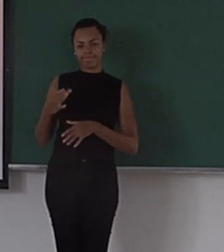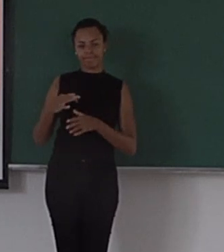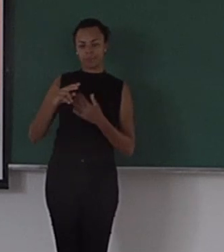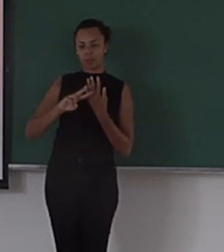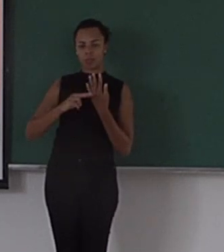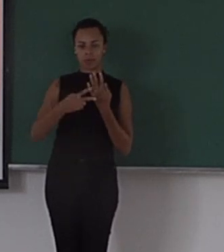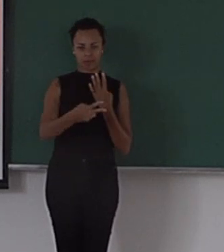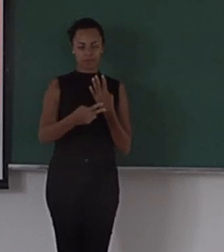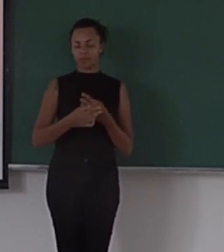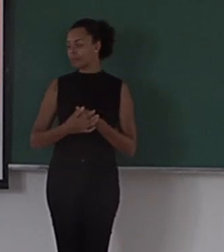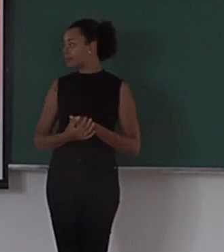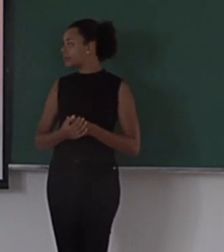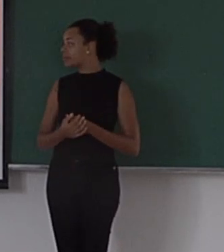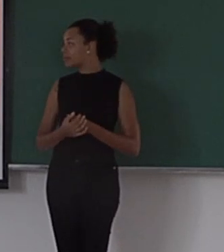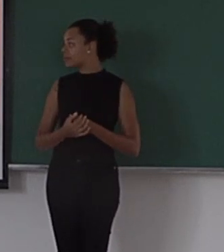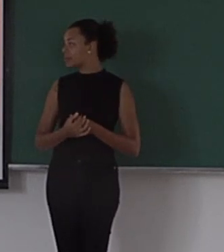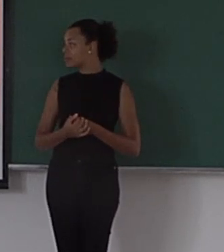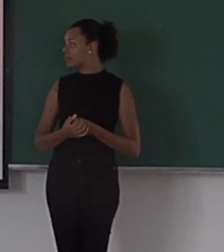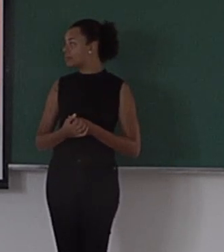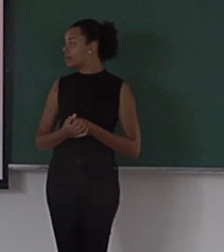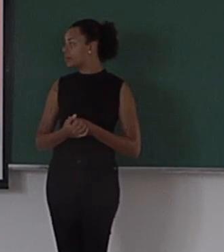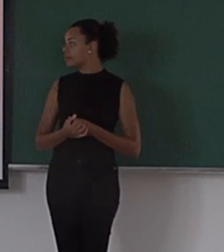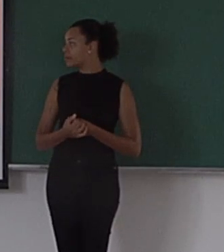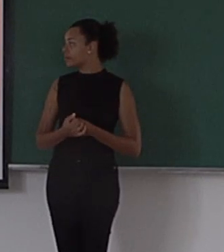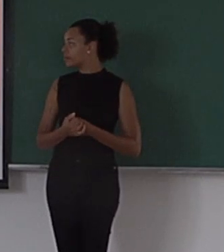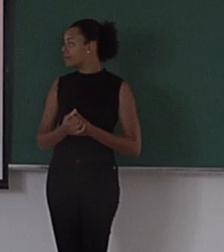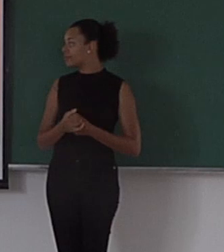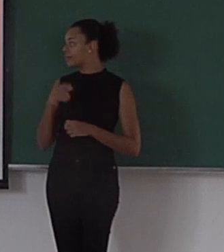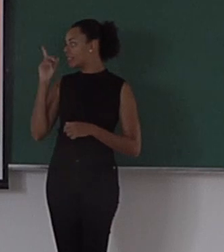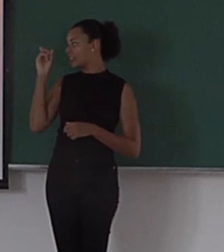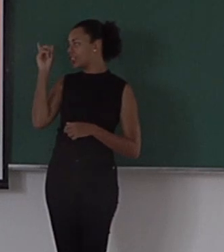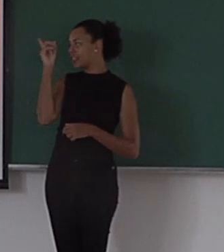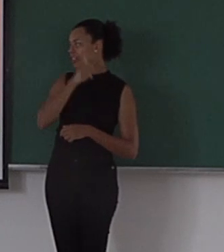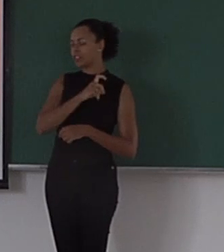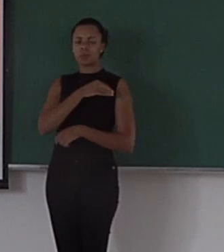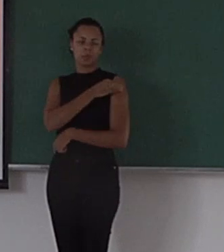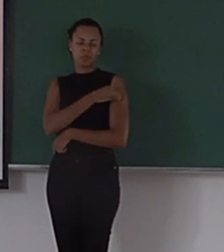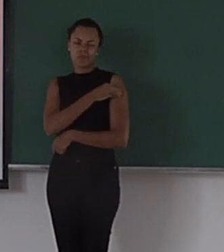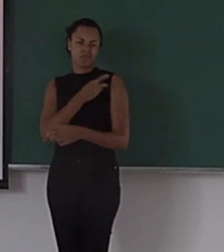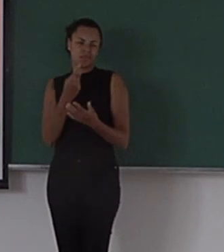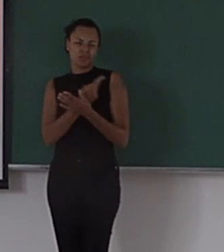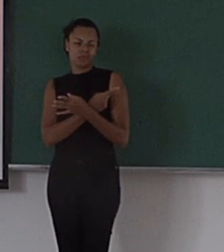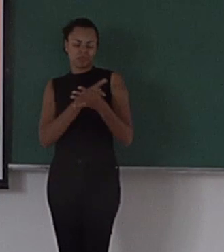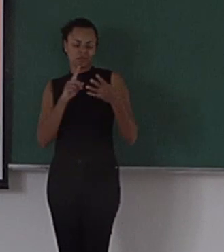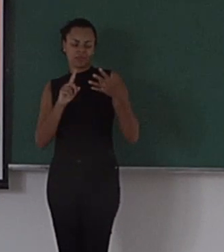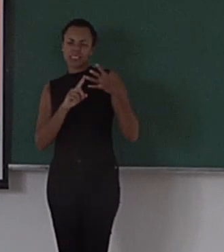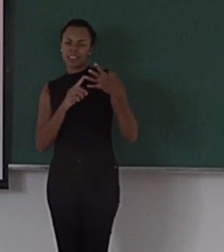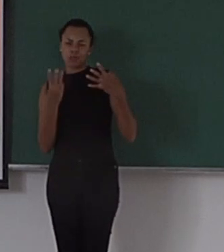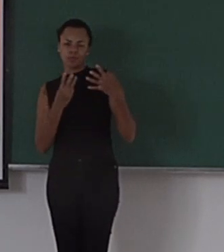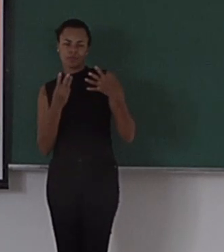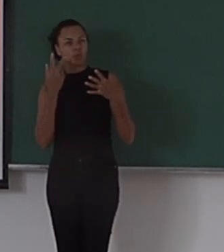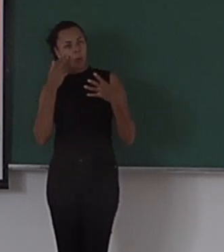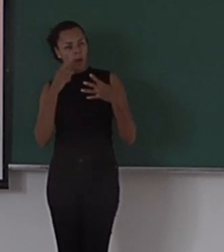Raramente um ácido ou um álcool forte irá causar uma queimadura de 3º grau. Quase sempre é 1º grau, 2º grau superficial